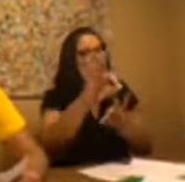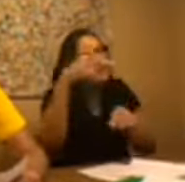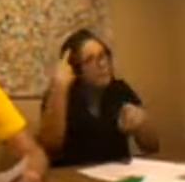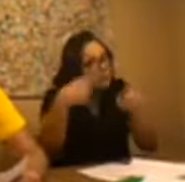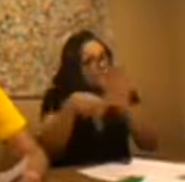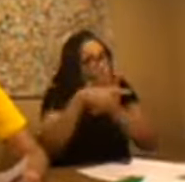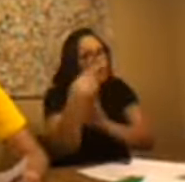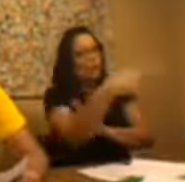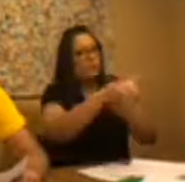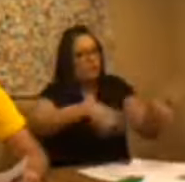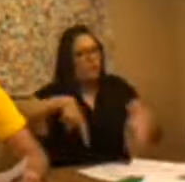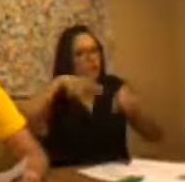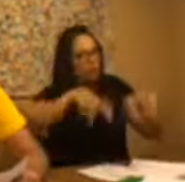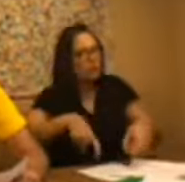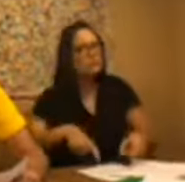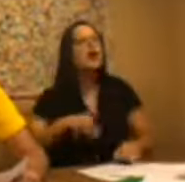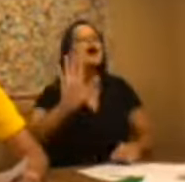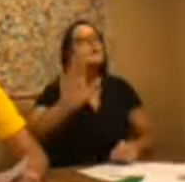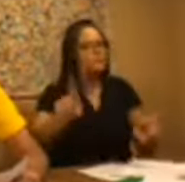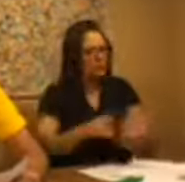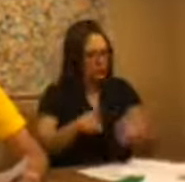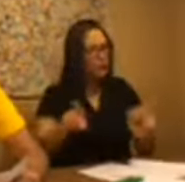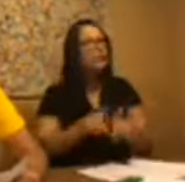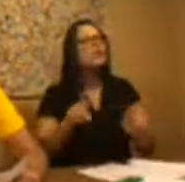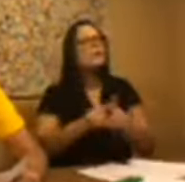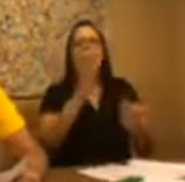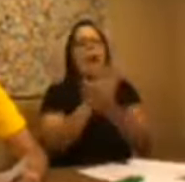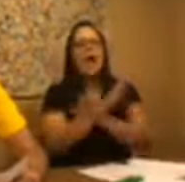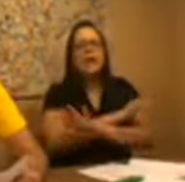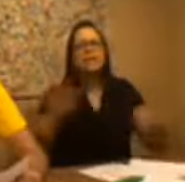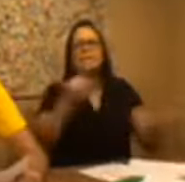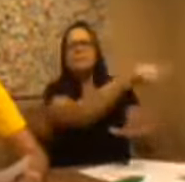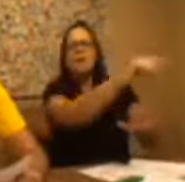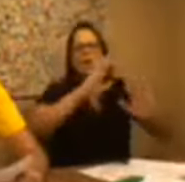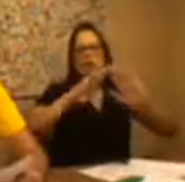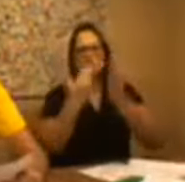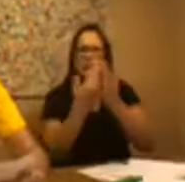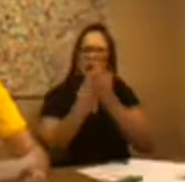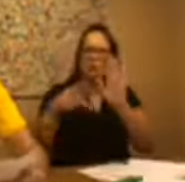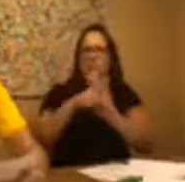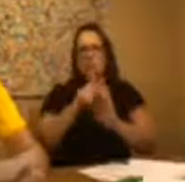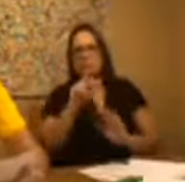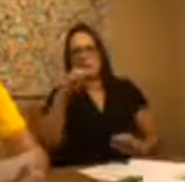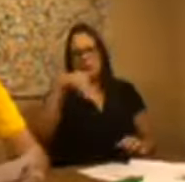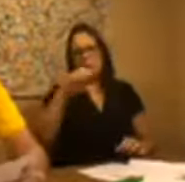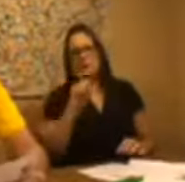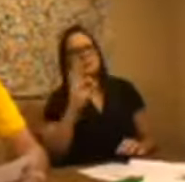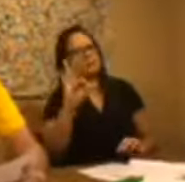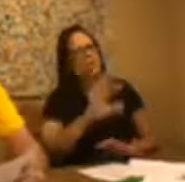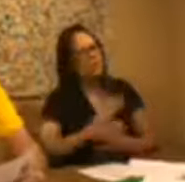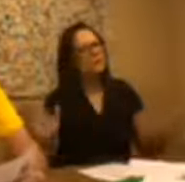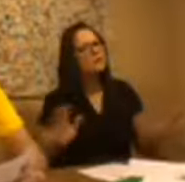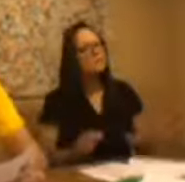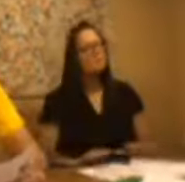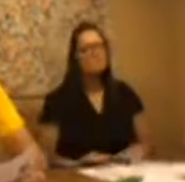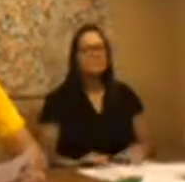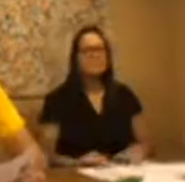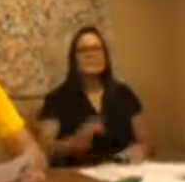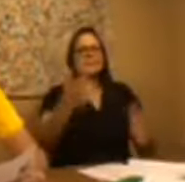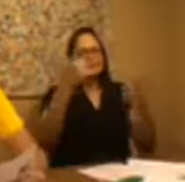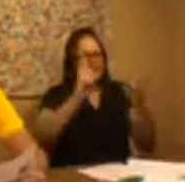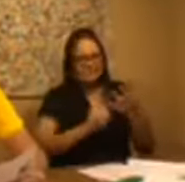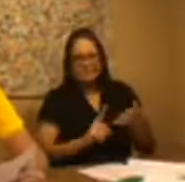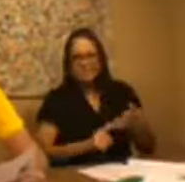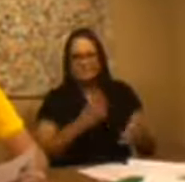monopólio das escolas dos sem terrinha essa é a preocupação deles diz que eu vou mostrar que o